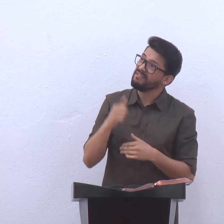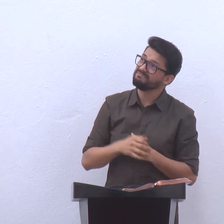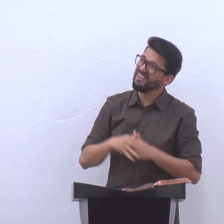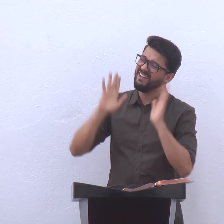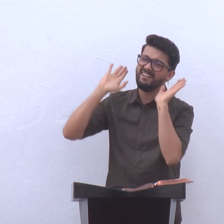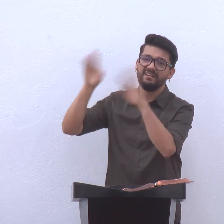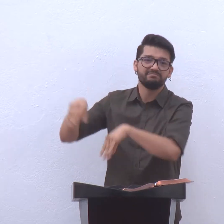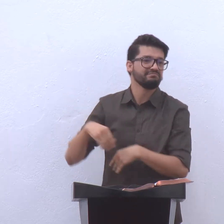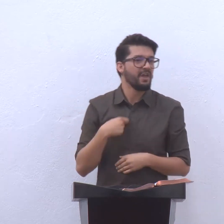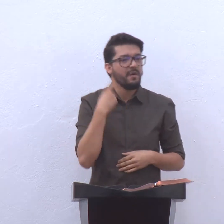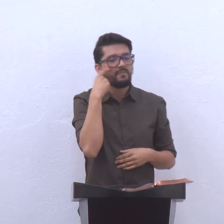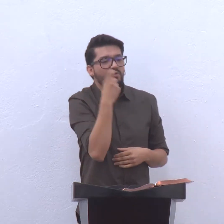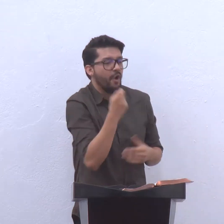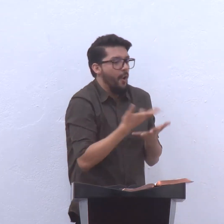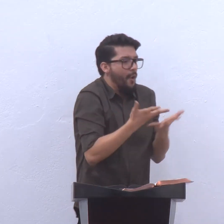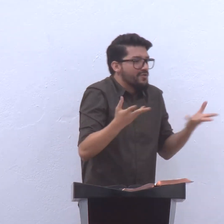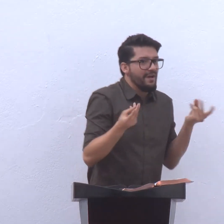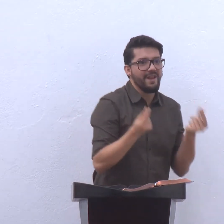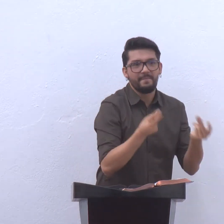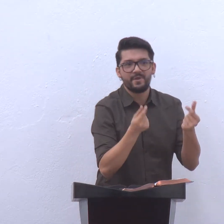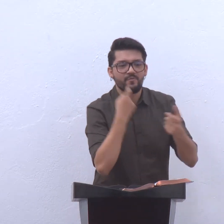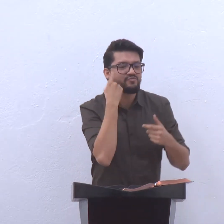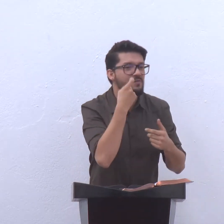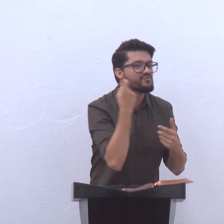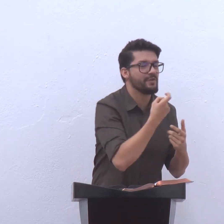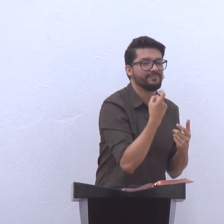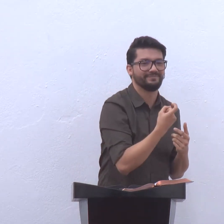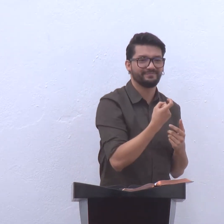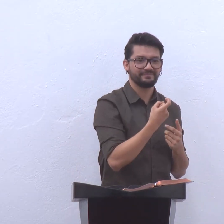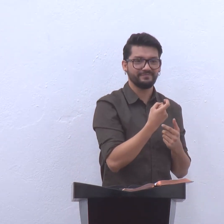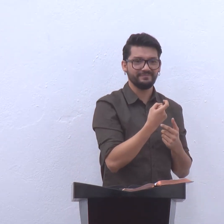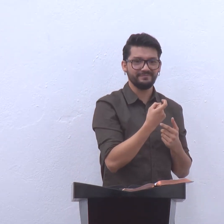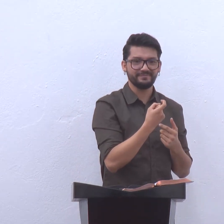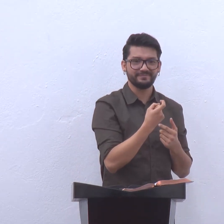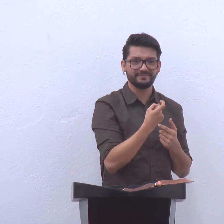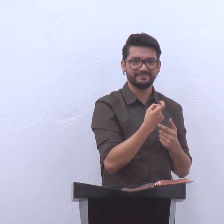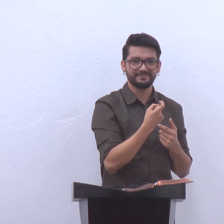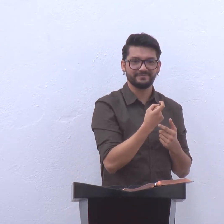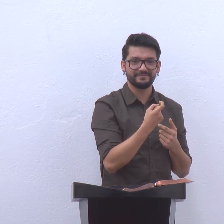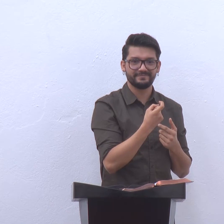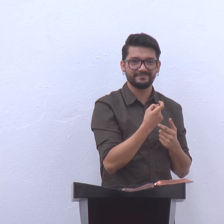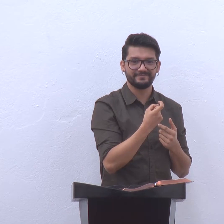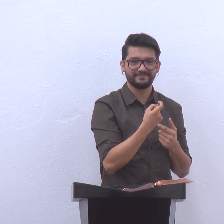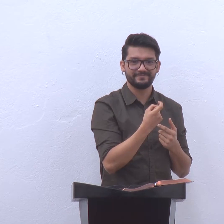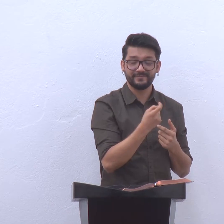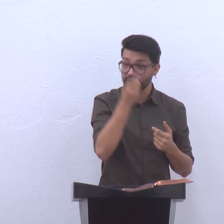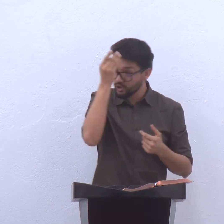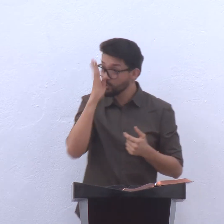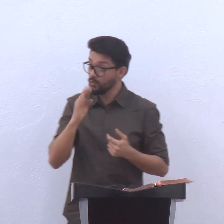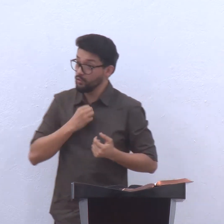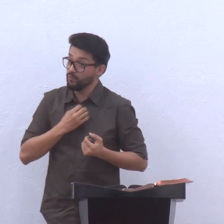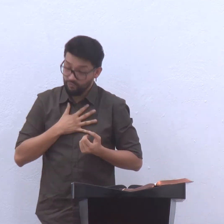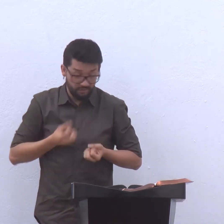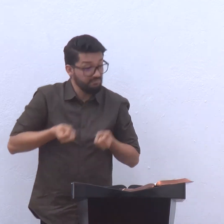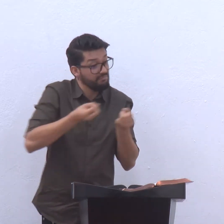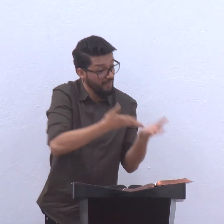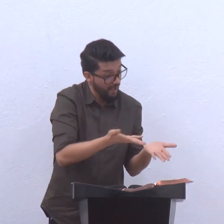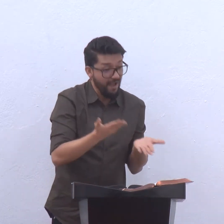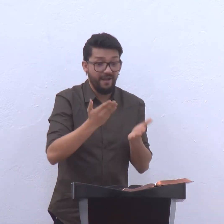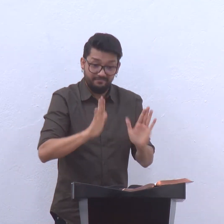Y cuando sale de esta oportunidad de vida, ella sigue buscando afuera y deja a Dios. Dios le dio